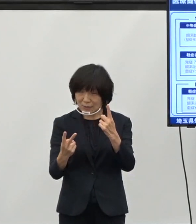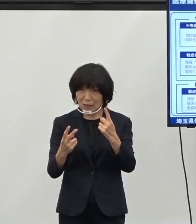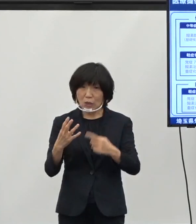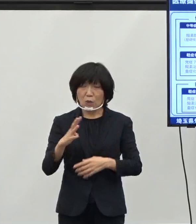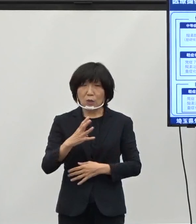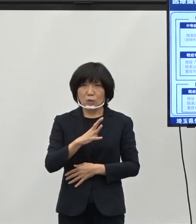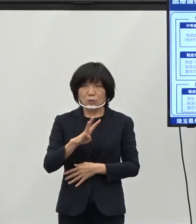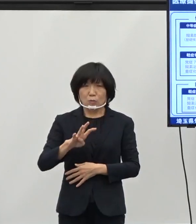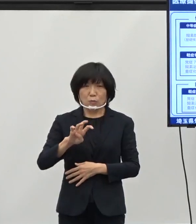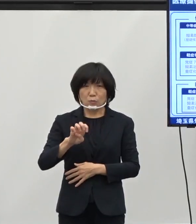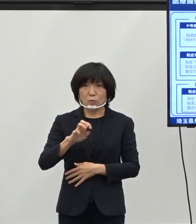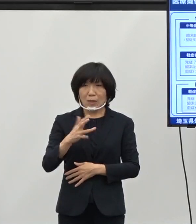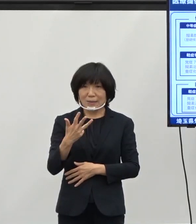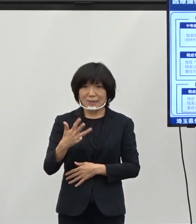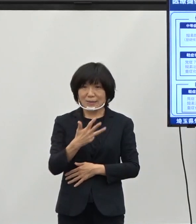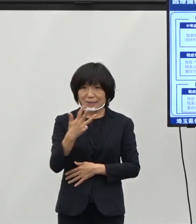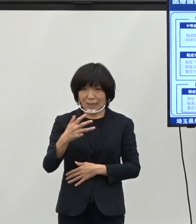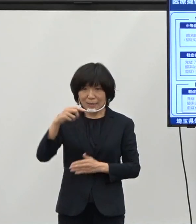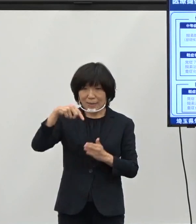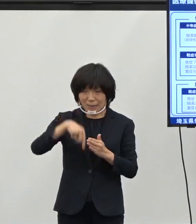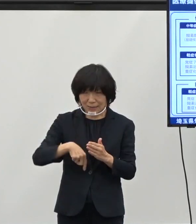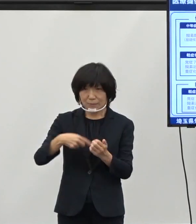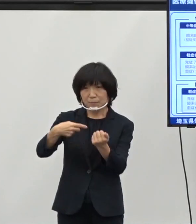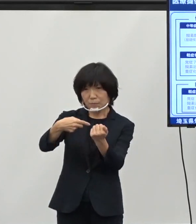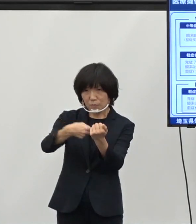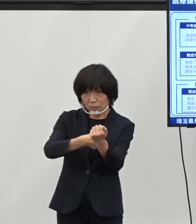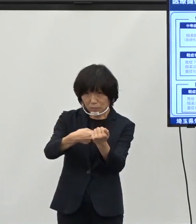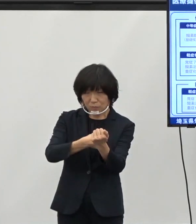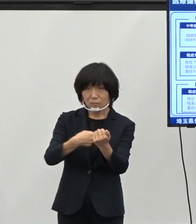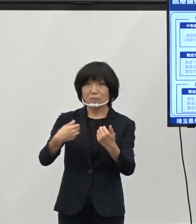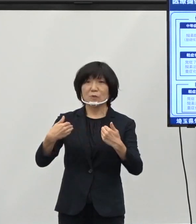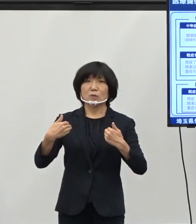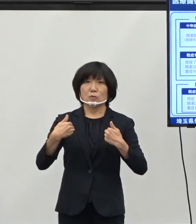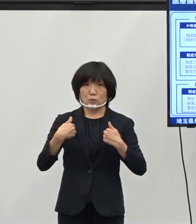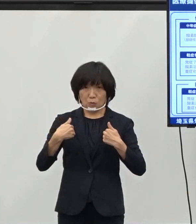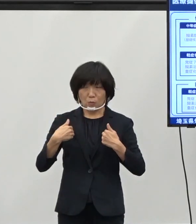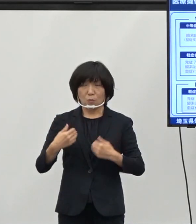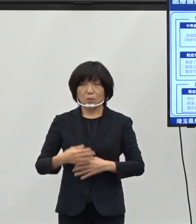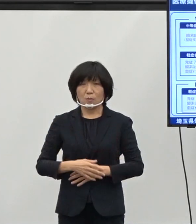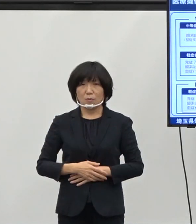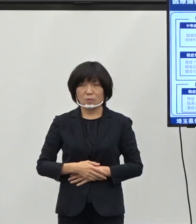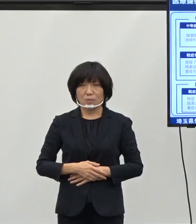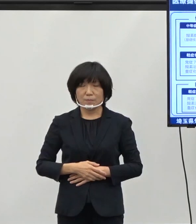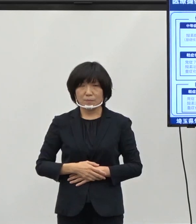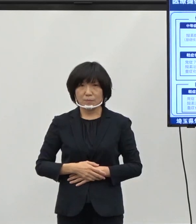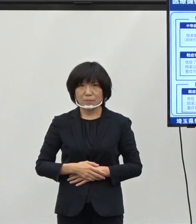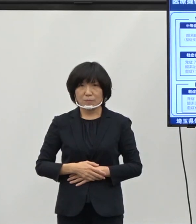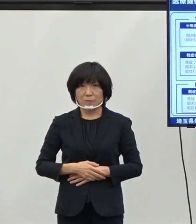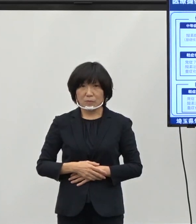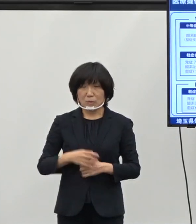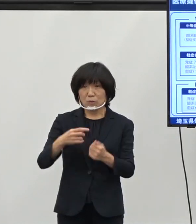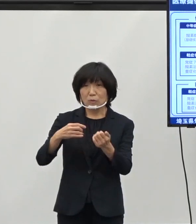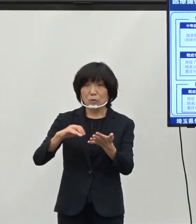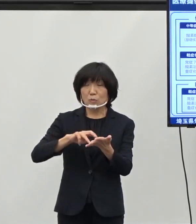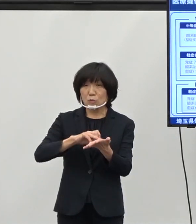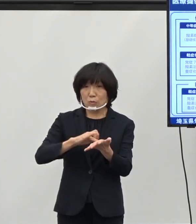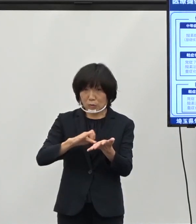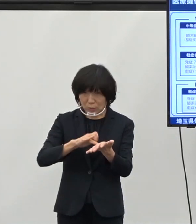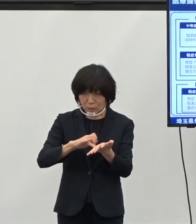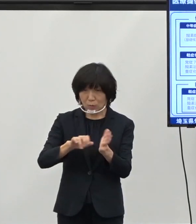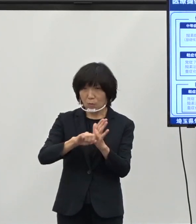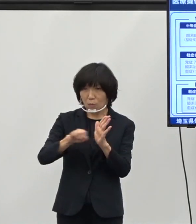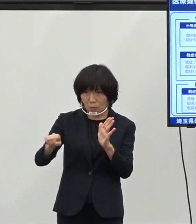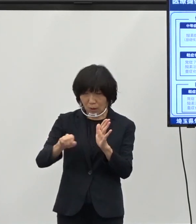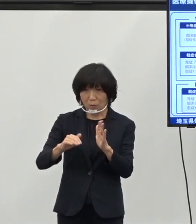内に行うことが規則で必要とされています。そこで治療薬の有効活用を図る